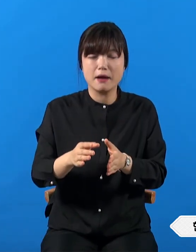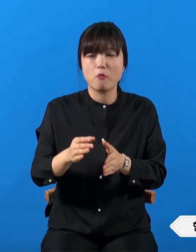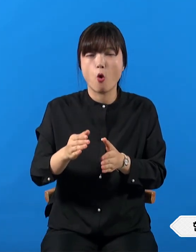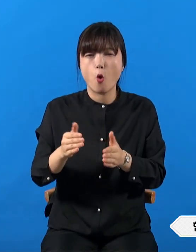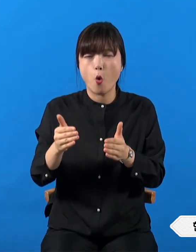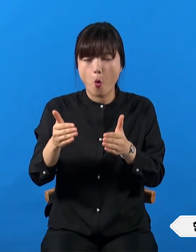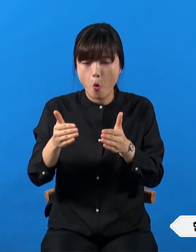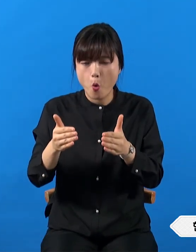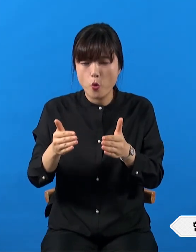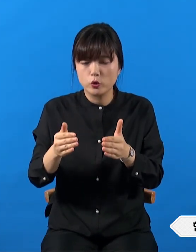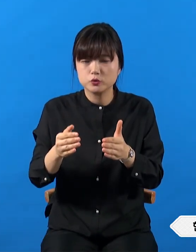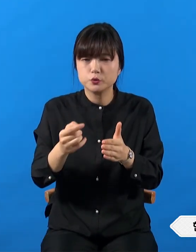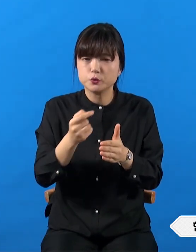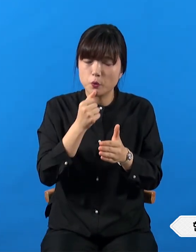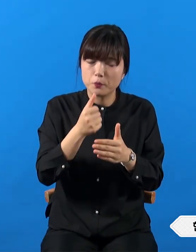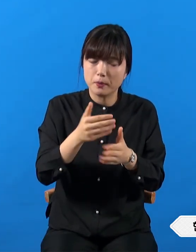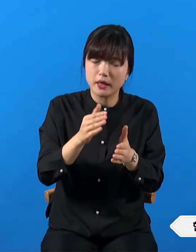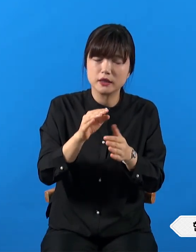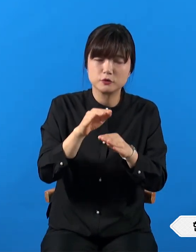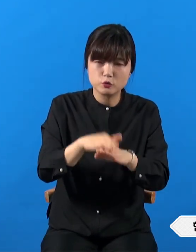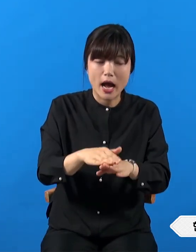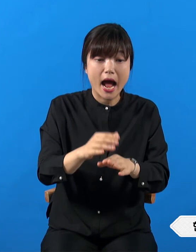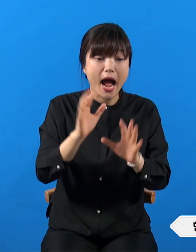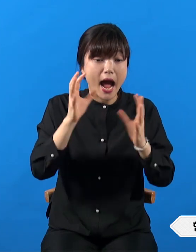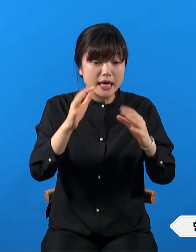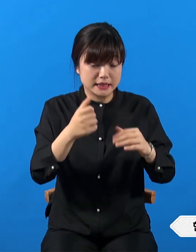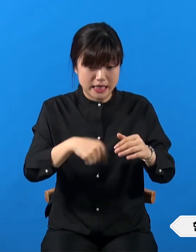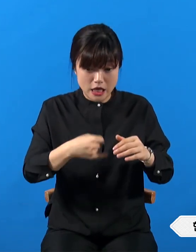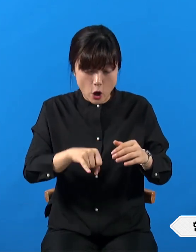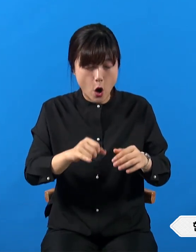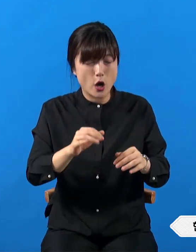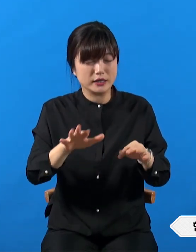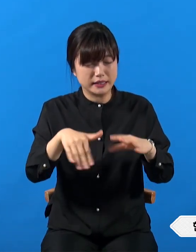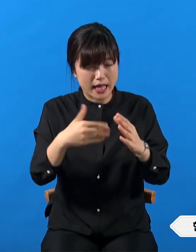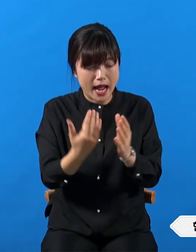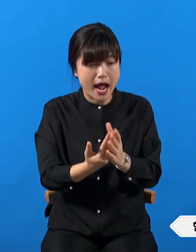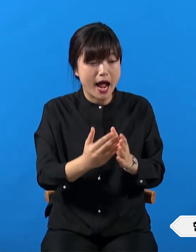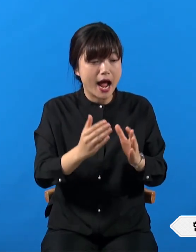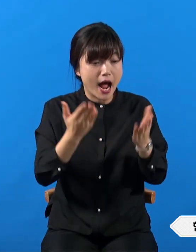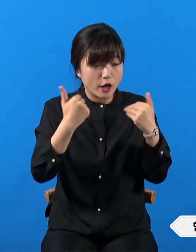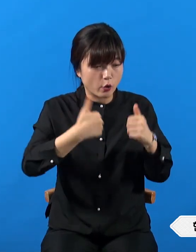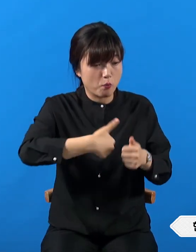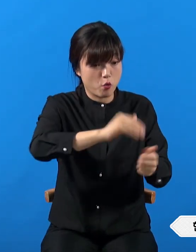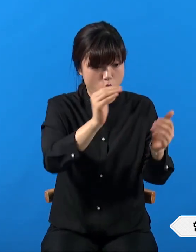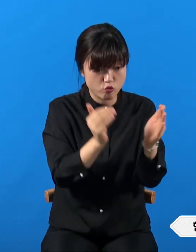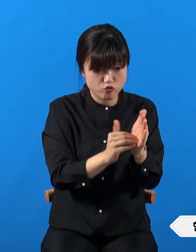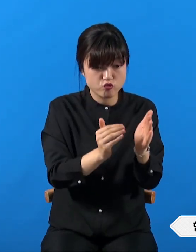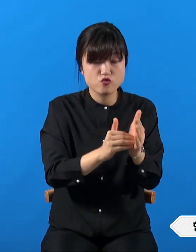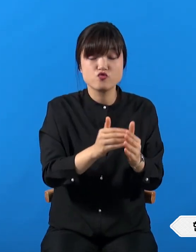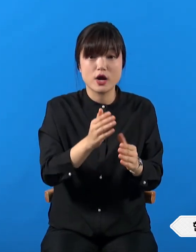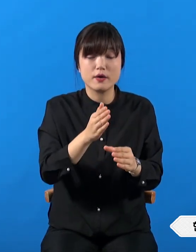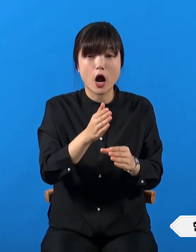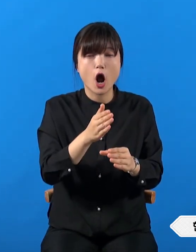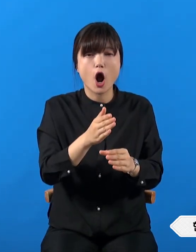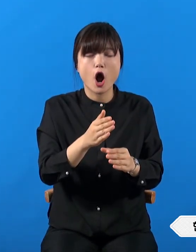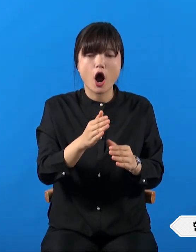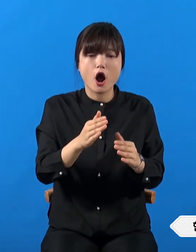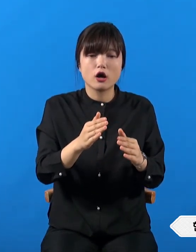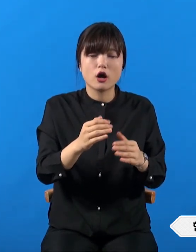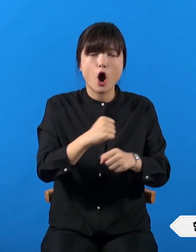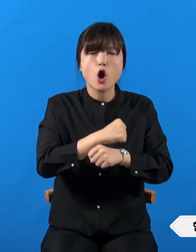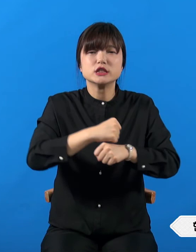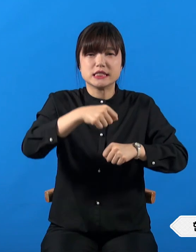정해 놓으십시오. 아니면 아이들 학교 다 보내고 조용해졌을 때에 거실 제일 한